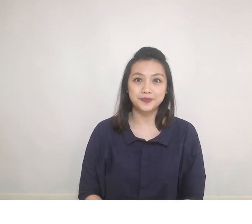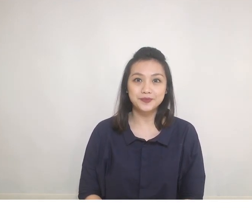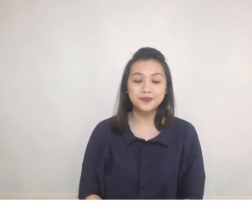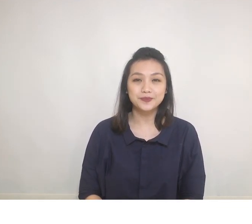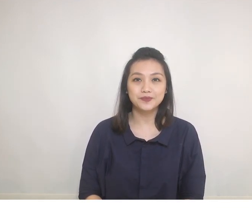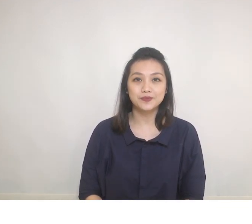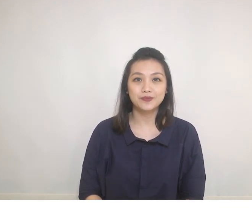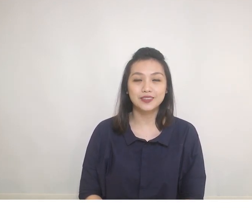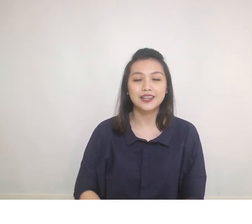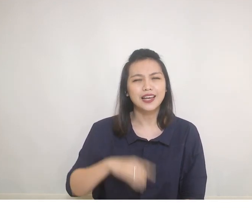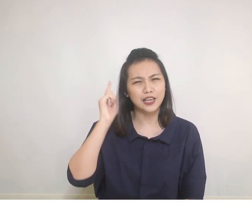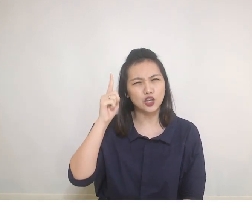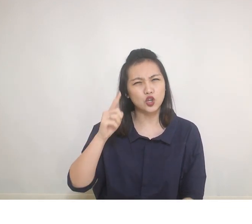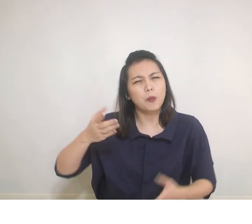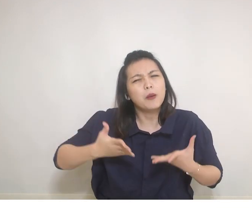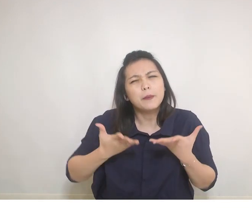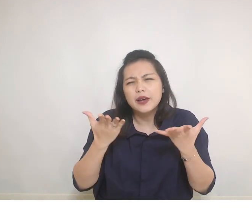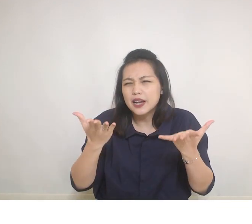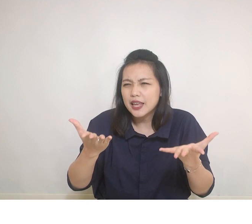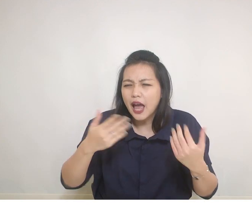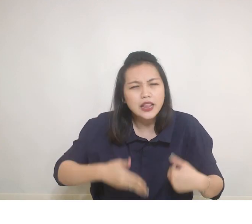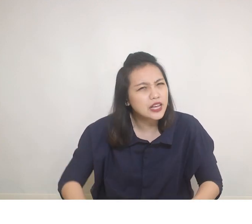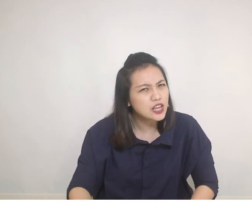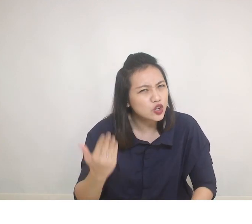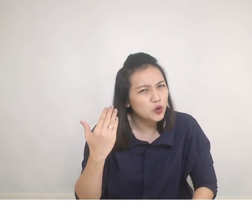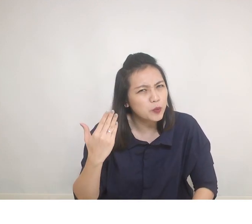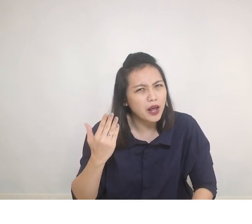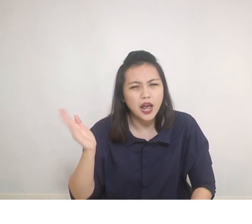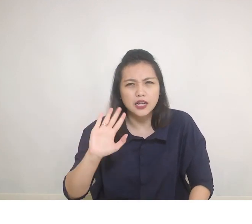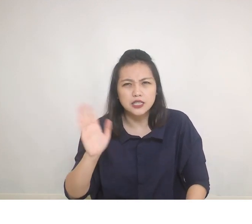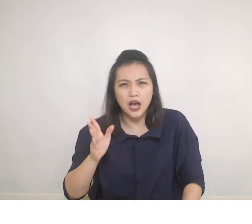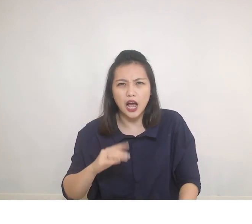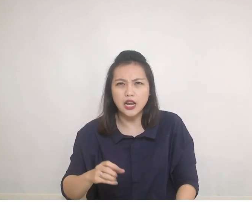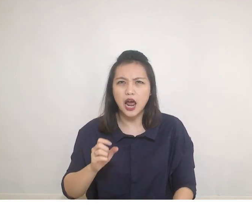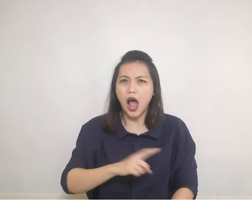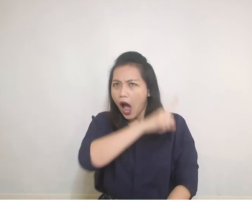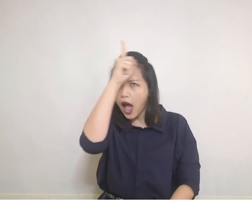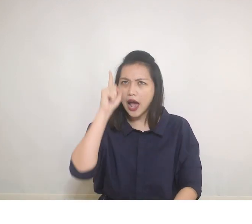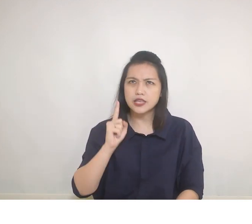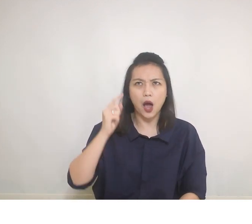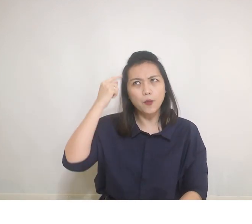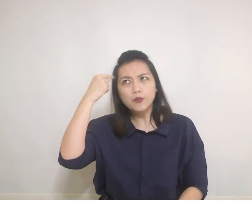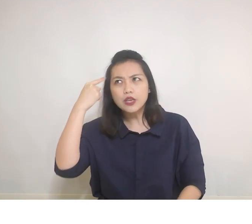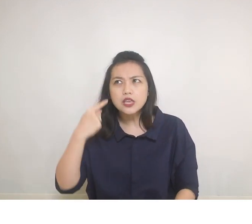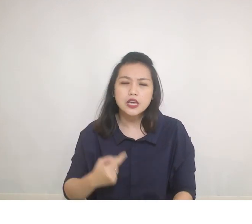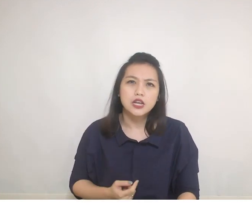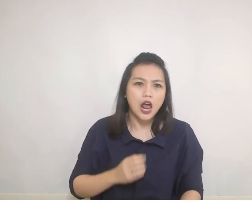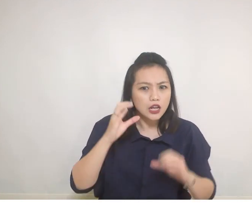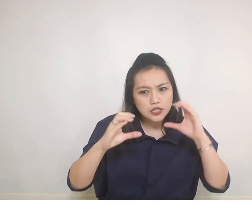memberikan kehidupan kalau menurut saya daripada yang lain-lainnya. Karena kalau